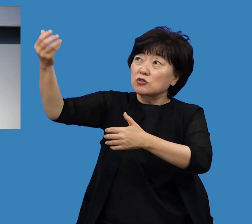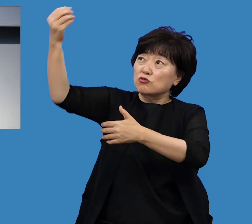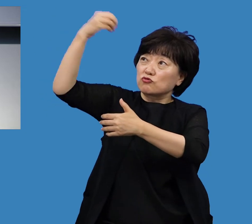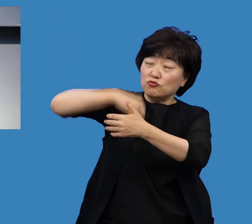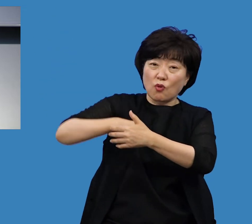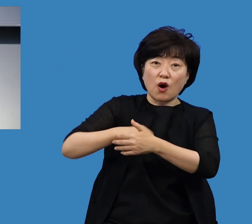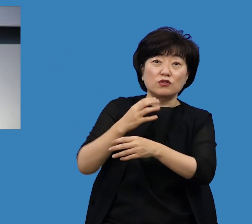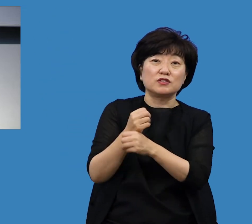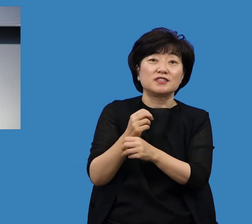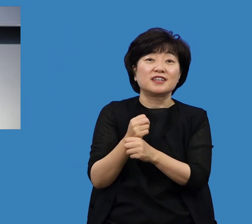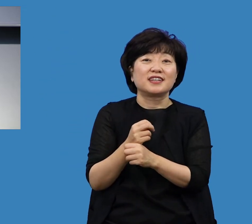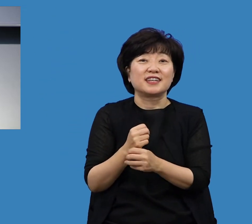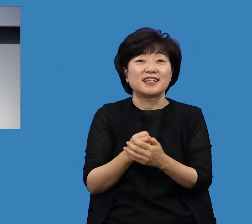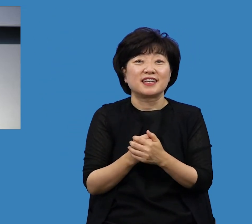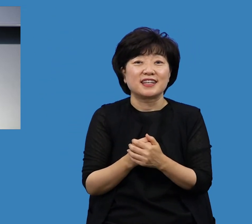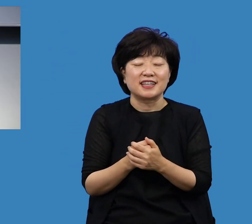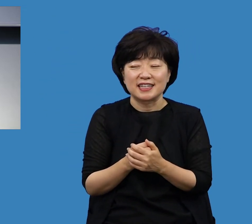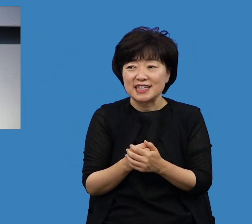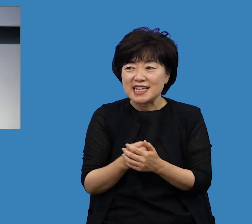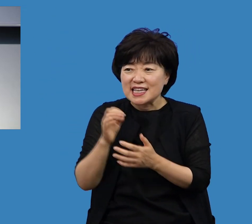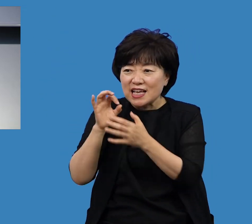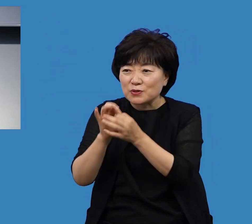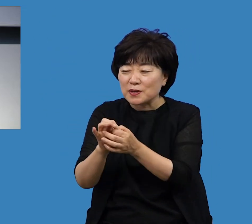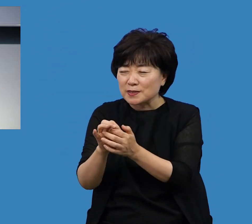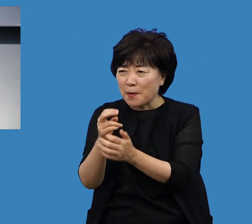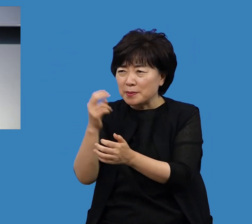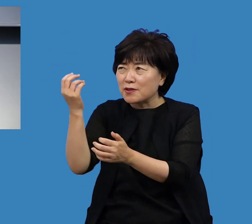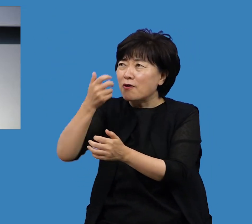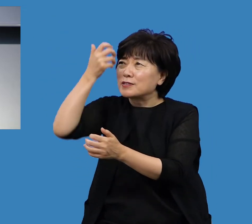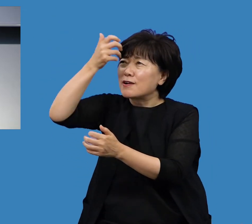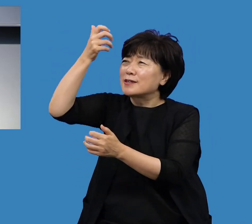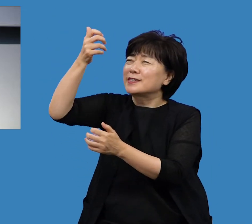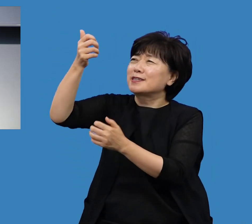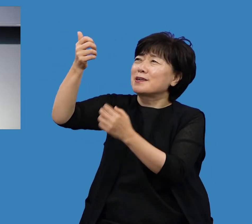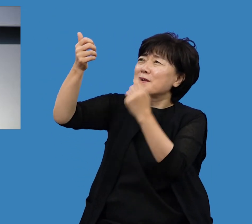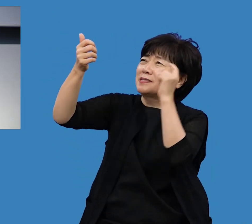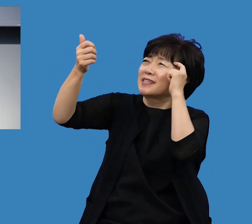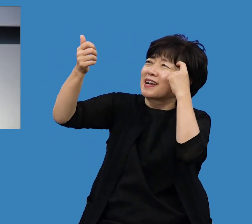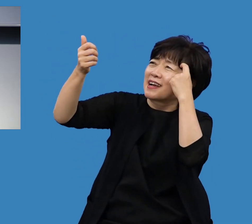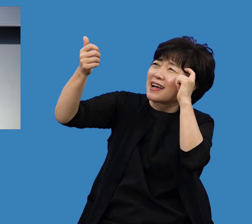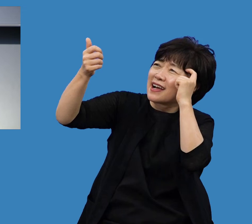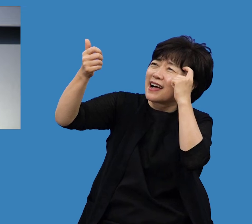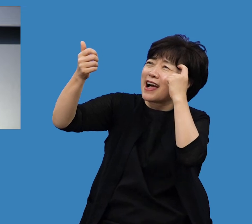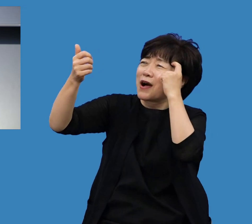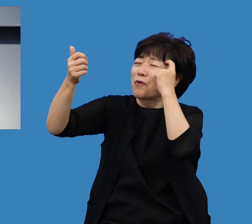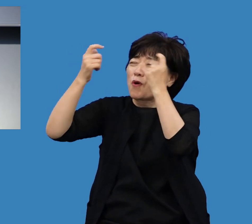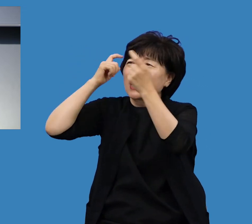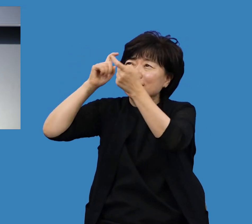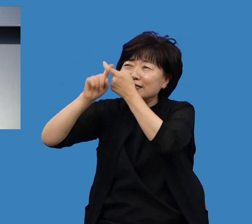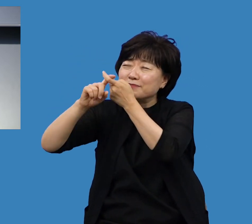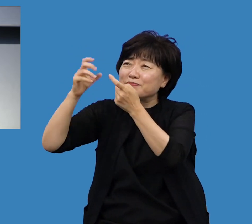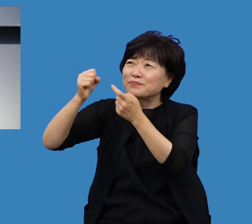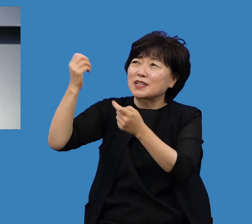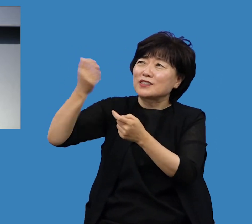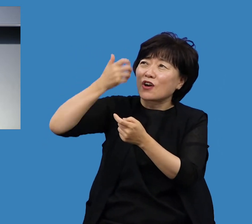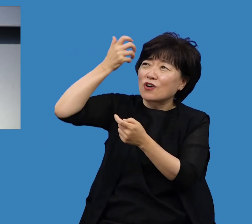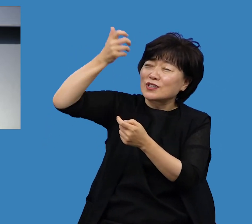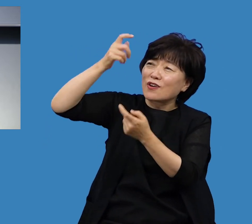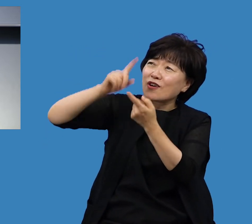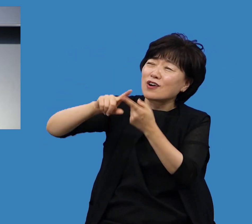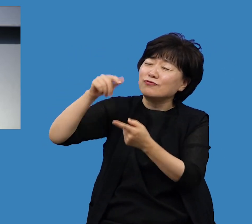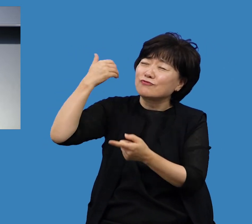아세요? 계속 보고 성령님을, 계속 관심을 가지고, 계속 성령님이 어떤